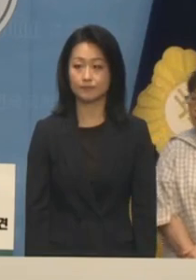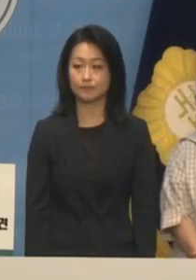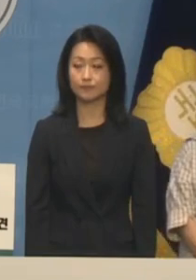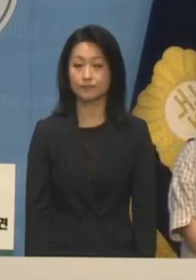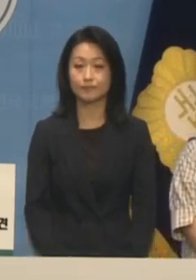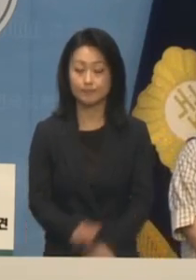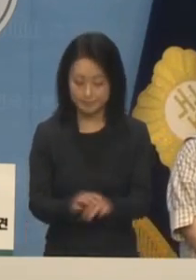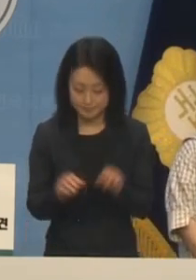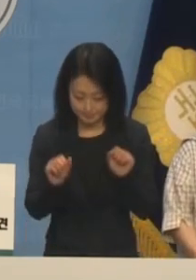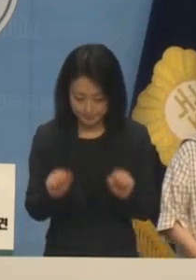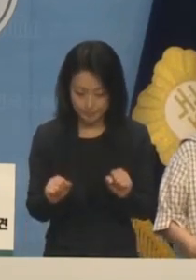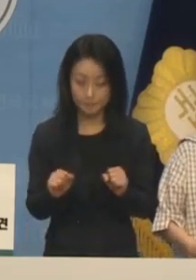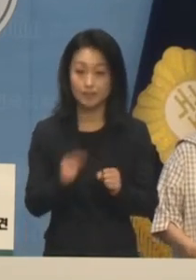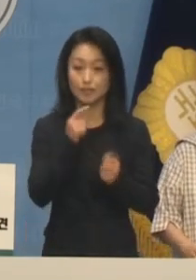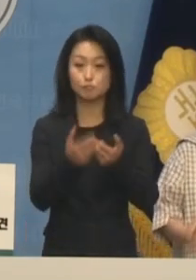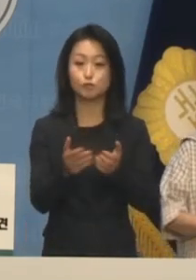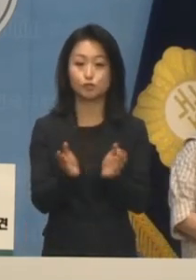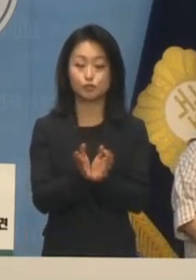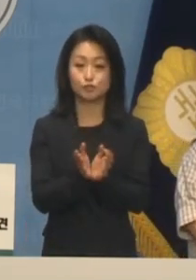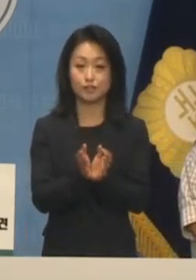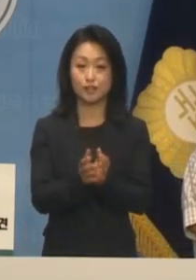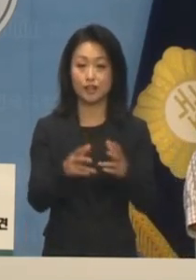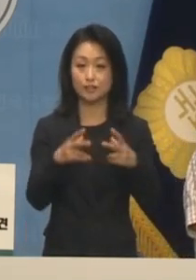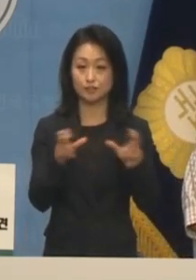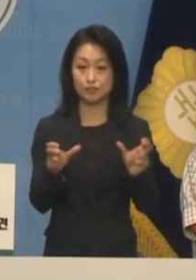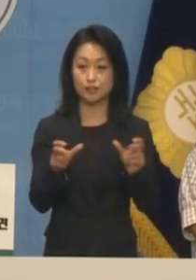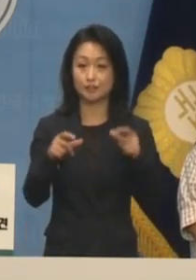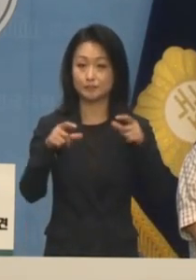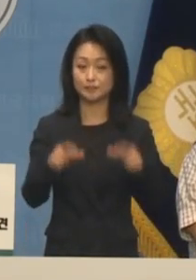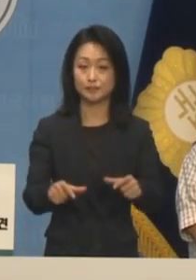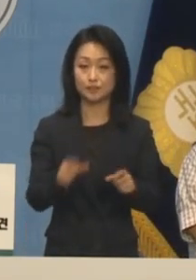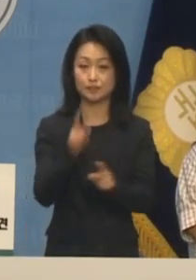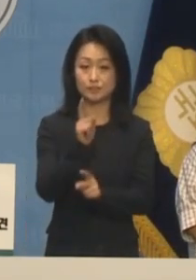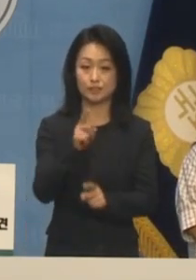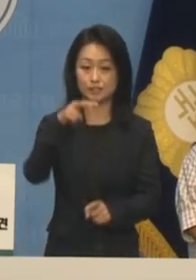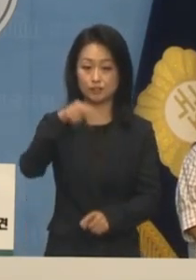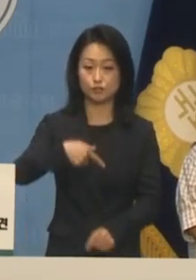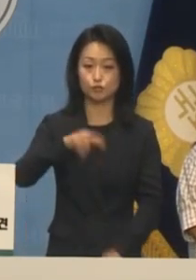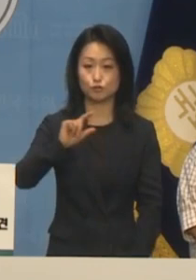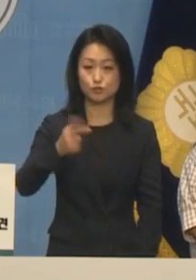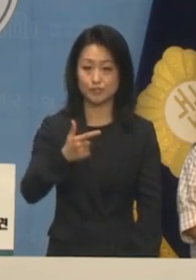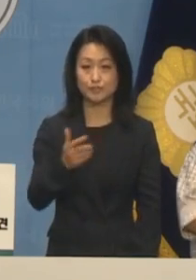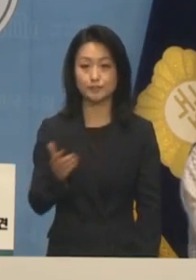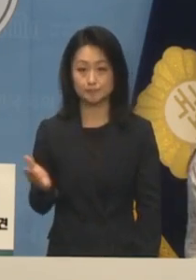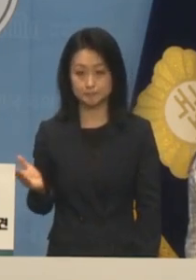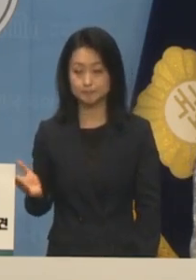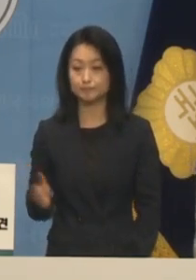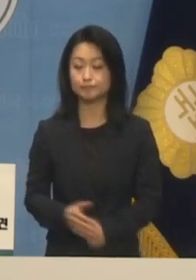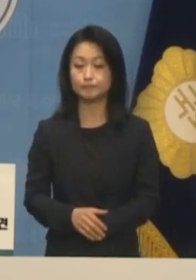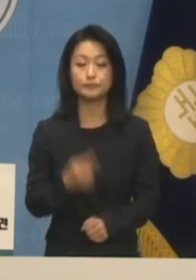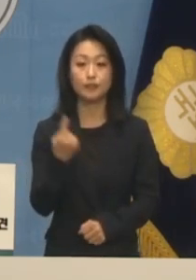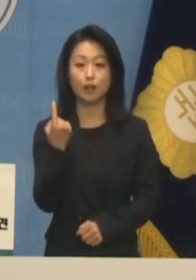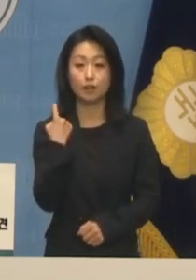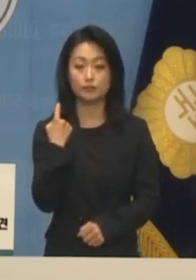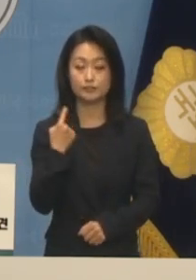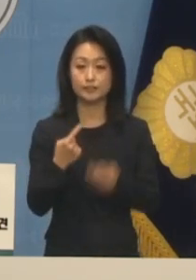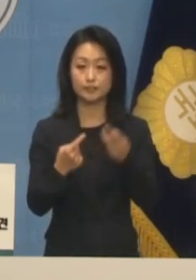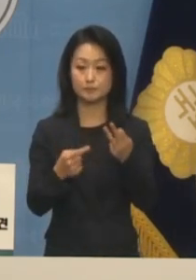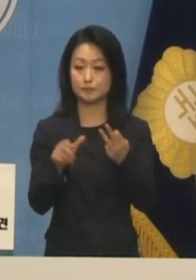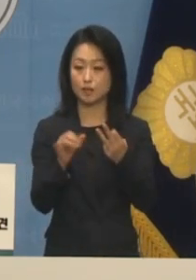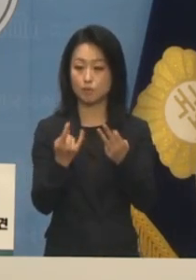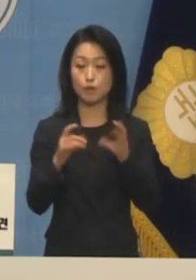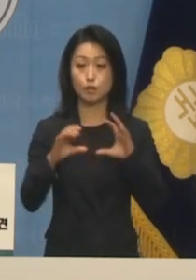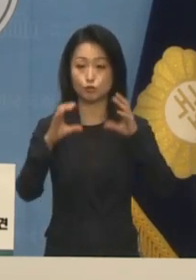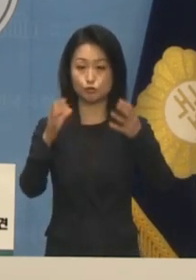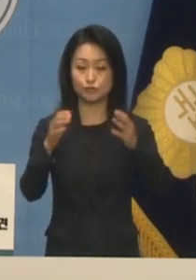네, 안녕하십니까. 더불어민주당 성남 중원 국회의원 이수진입니다. 어제는 제13회